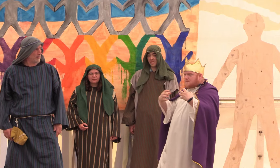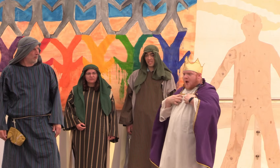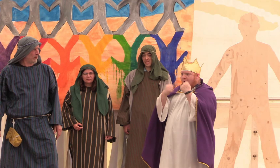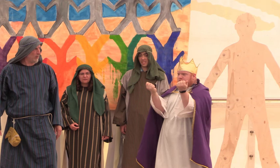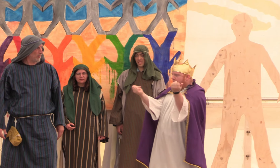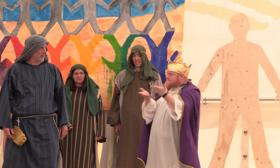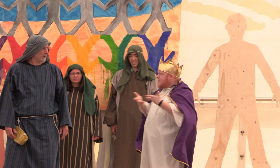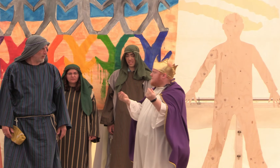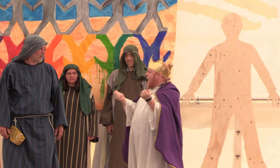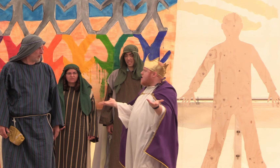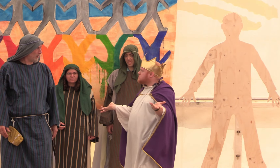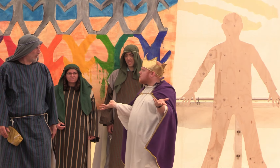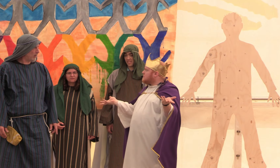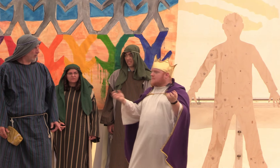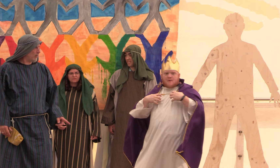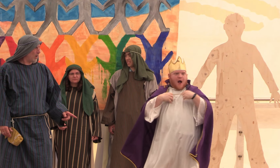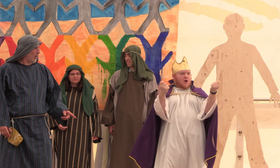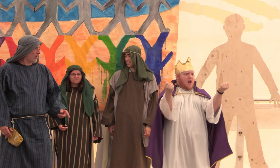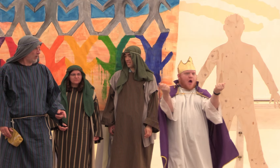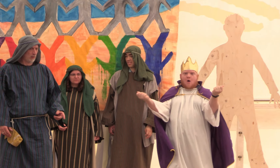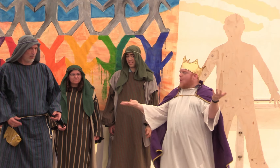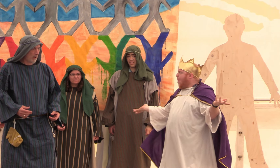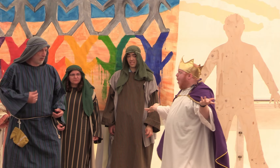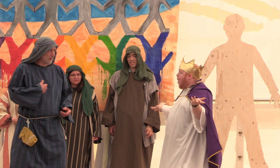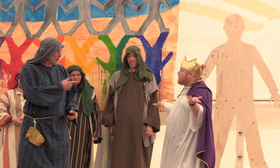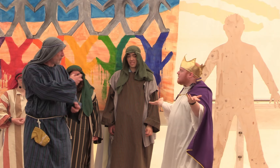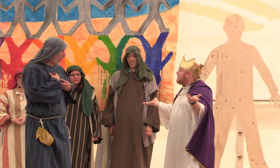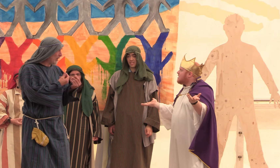Was machst du? Ja, also ich wollte mit dir sprechen und